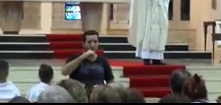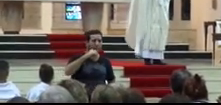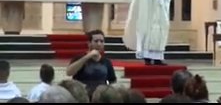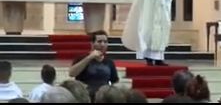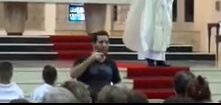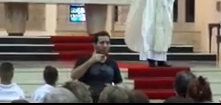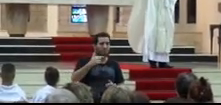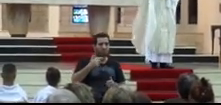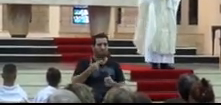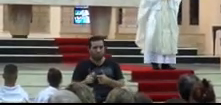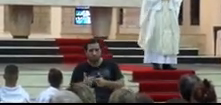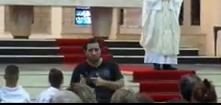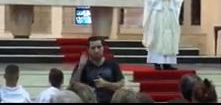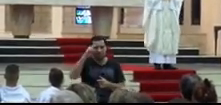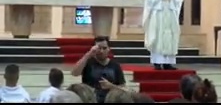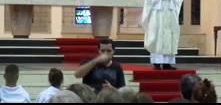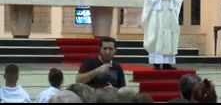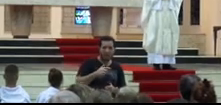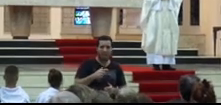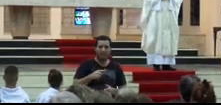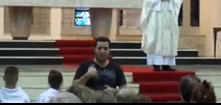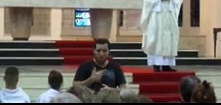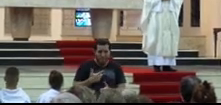em vista do bem maior.